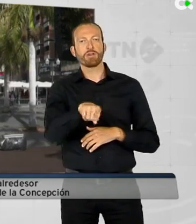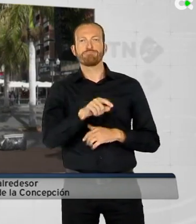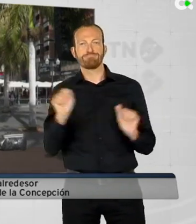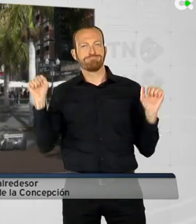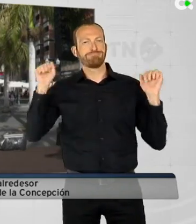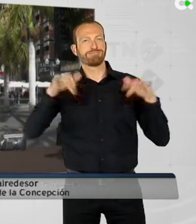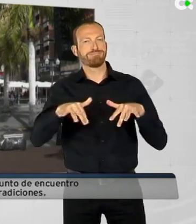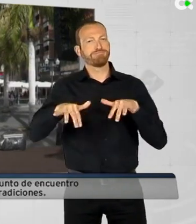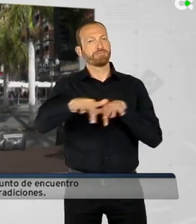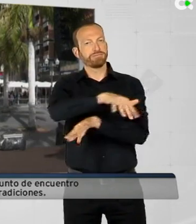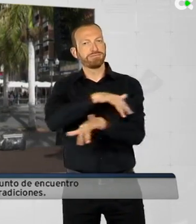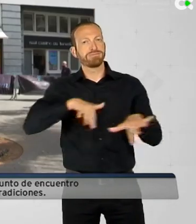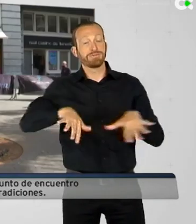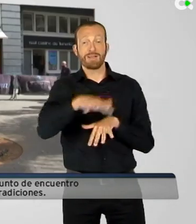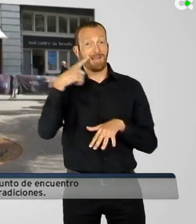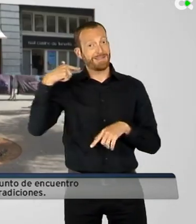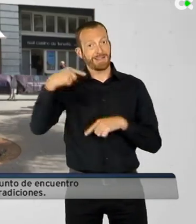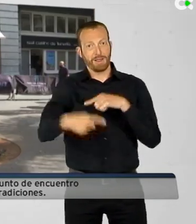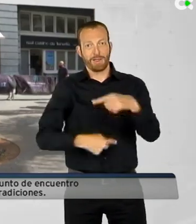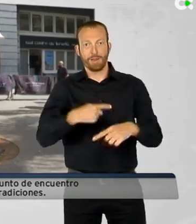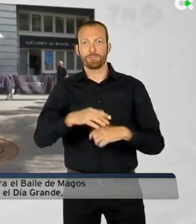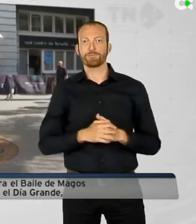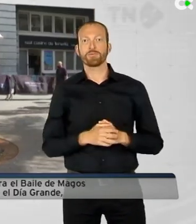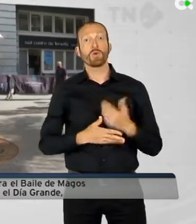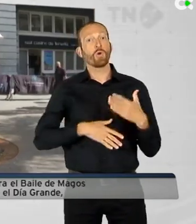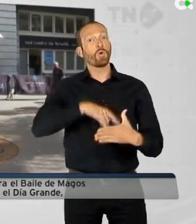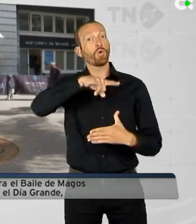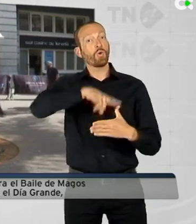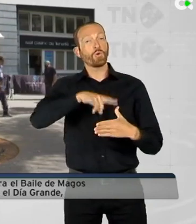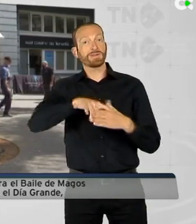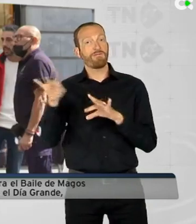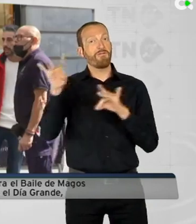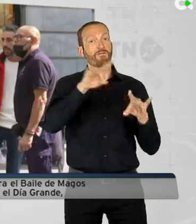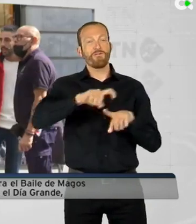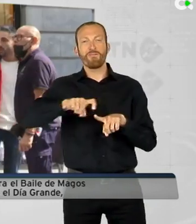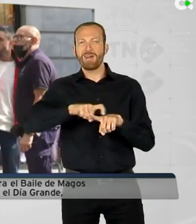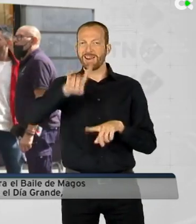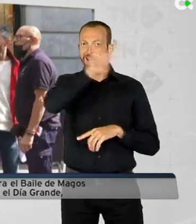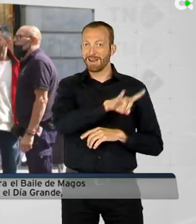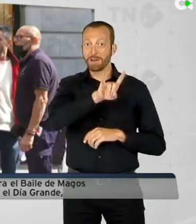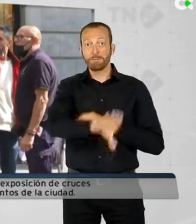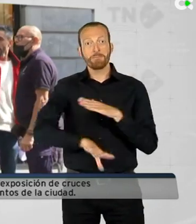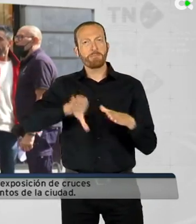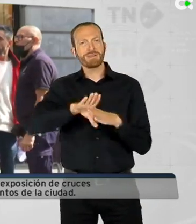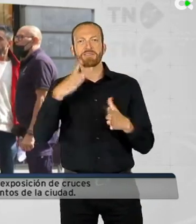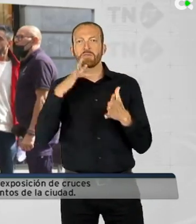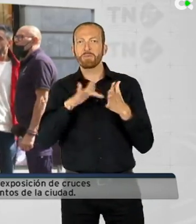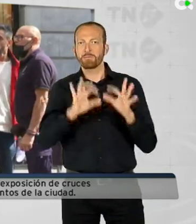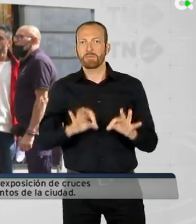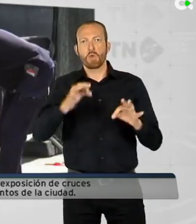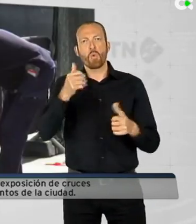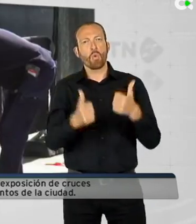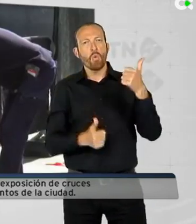vuelven a ser punto de encuentro de las tradiciones. El lunes se celebra el baile de magos y el martes el Día Grande, con el concurso